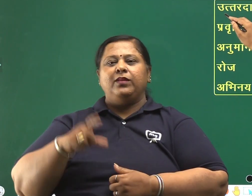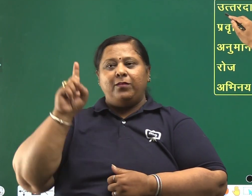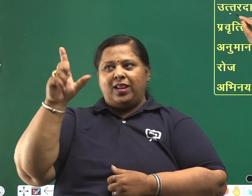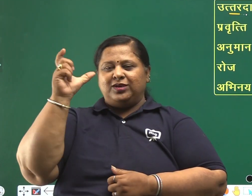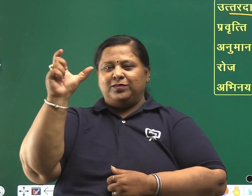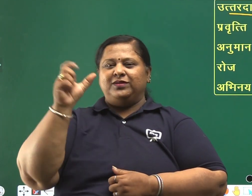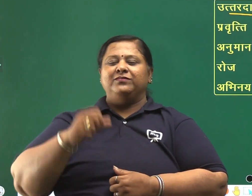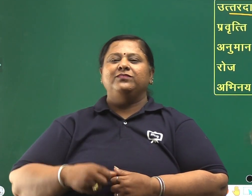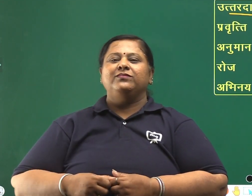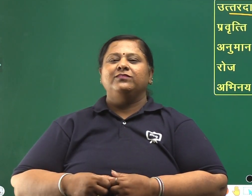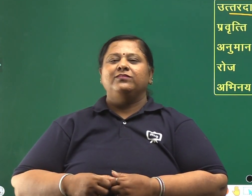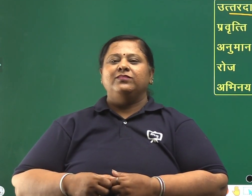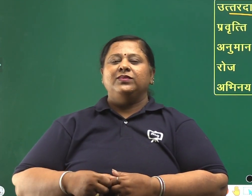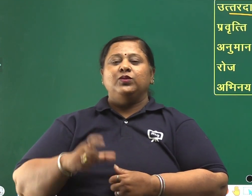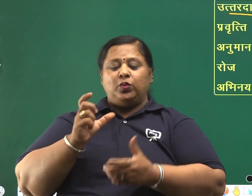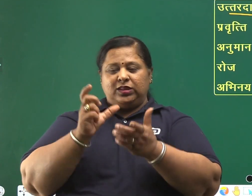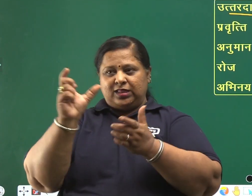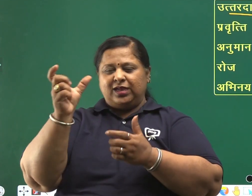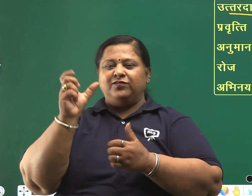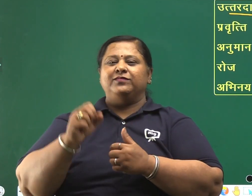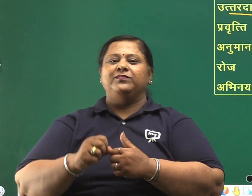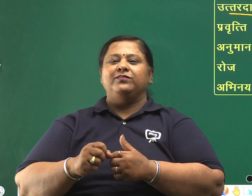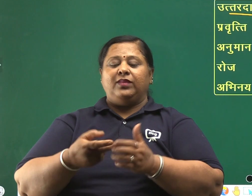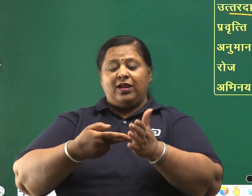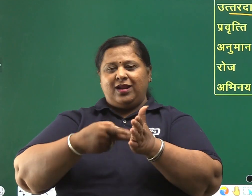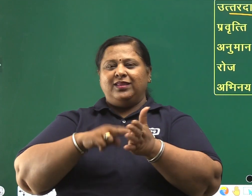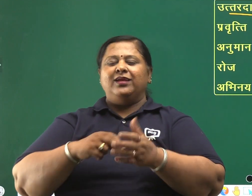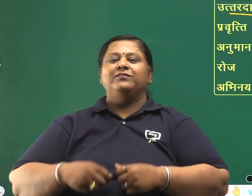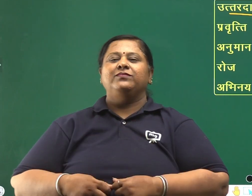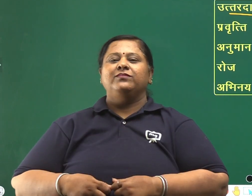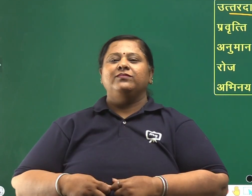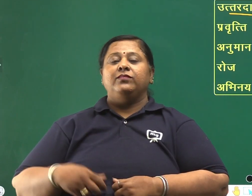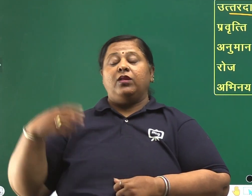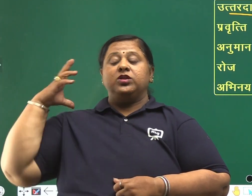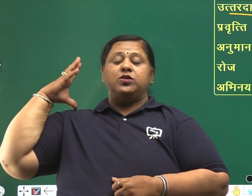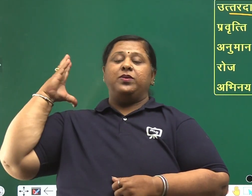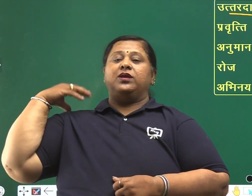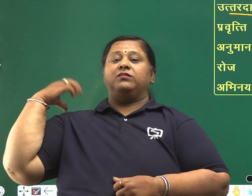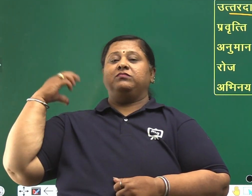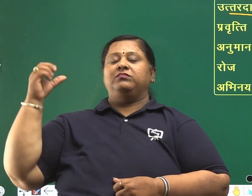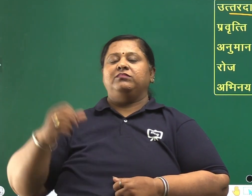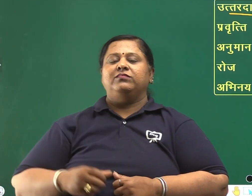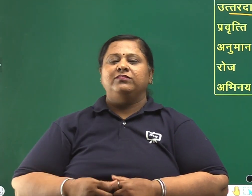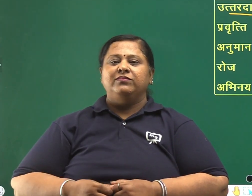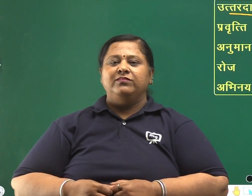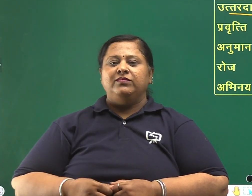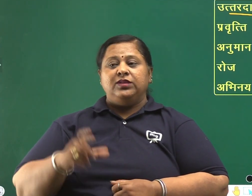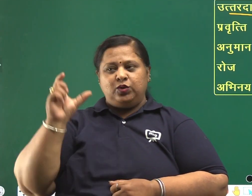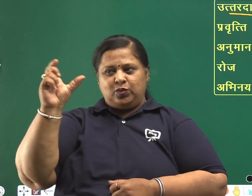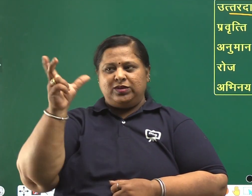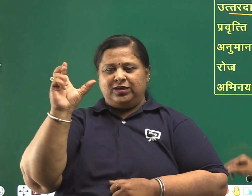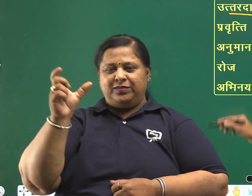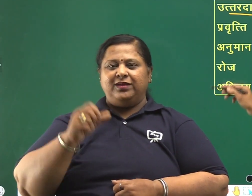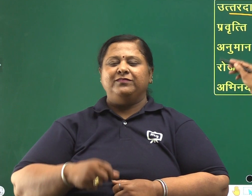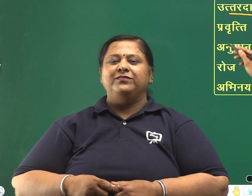शब्द उत्तरदायित्व, अर्थ है जिम्मेदारी। दूसरा शब्द